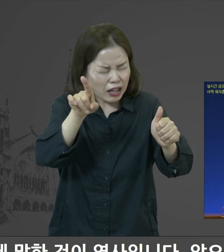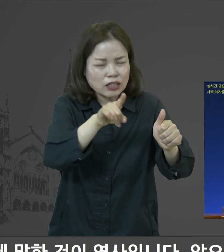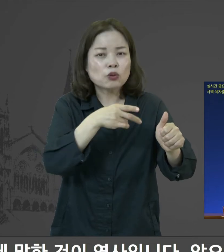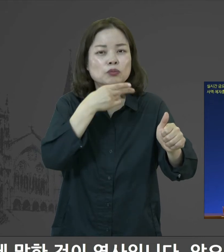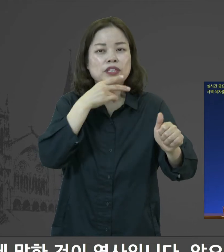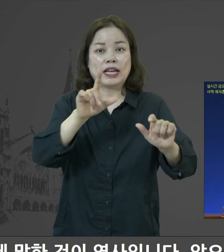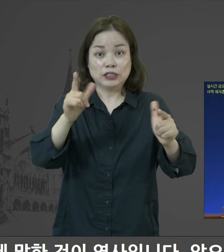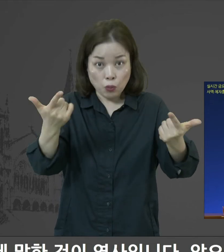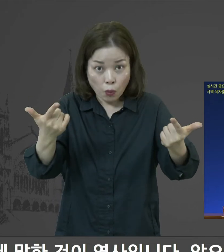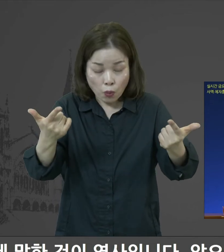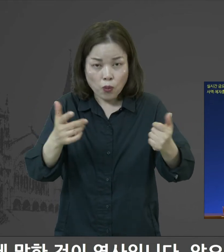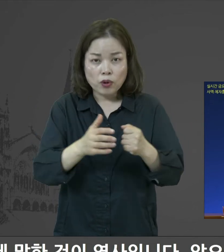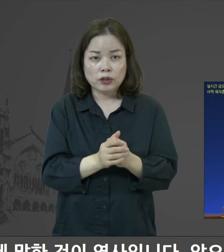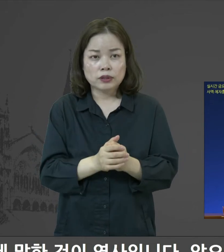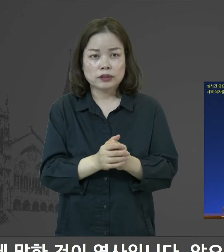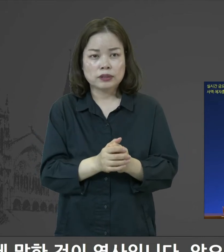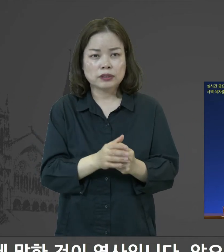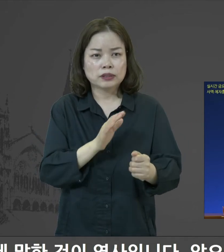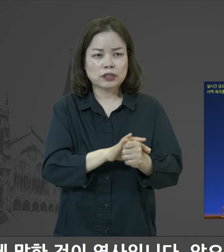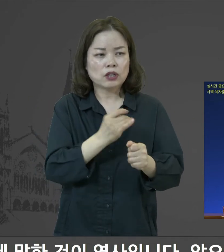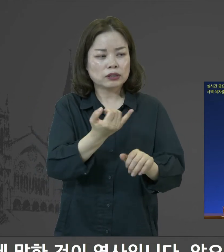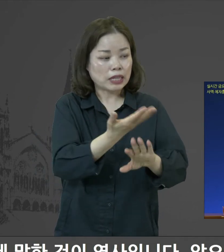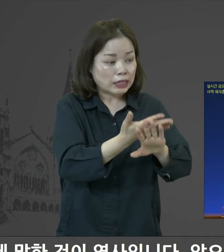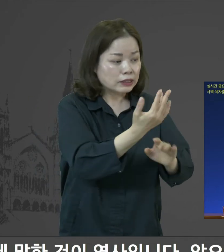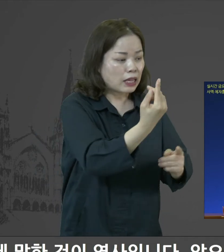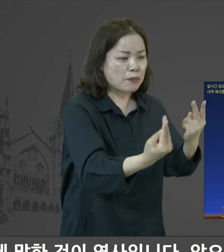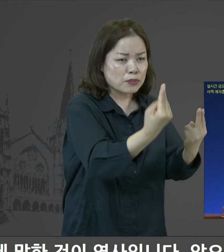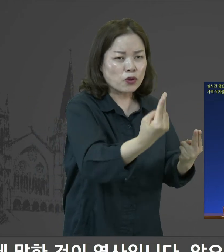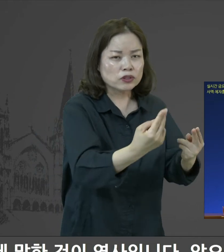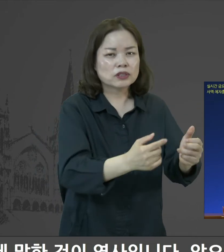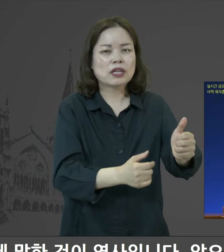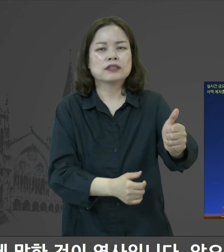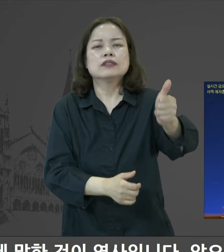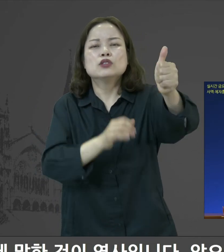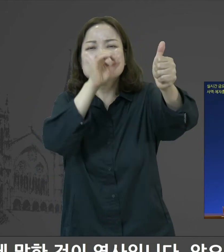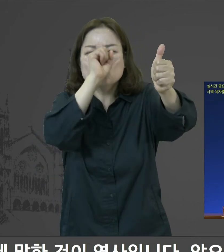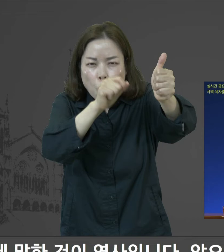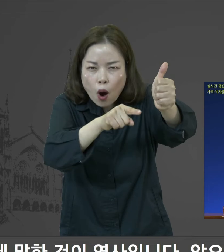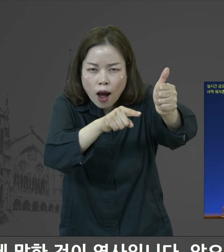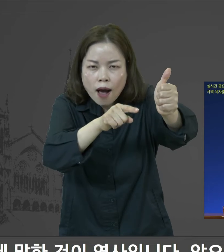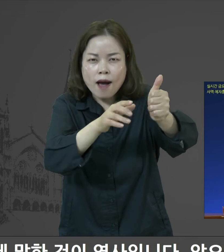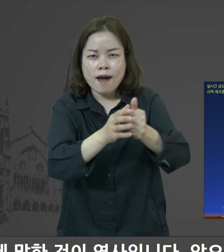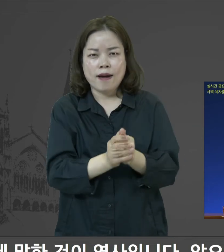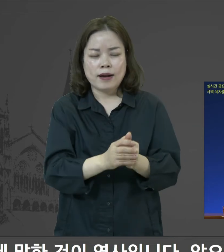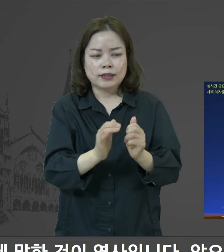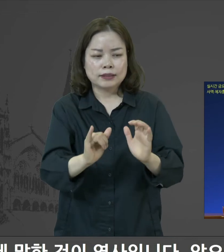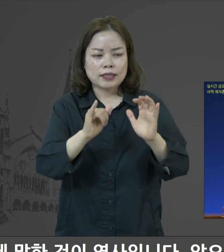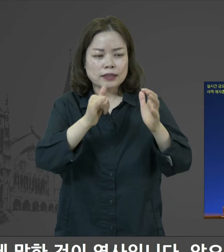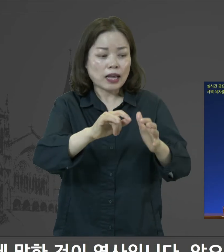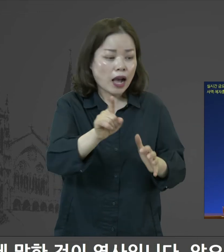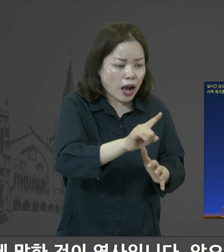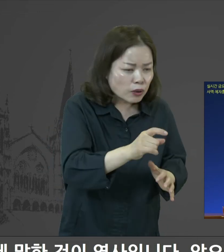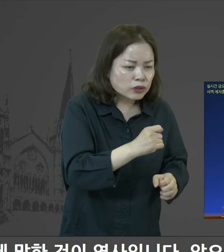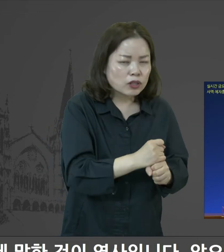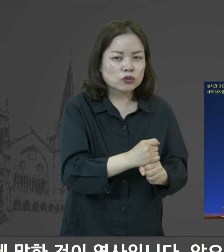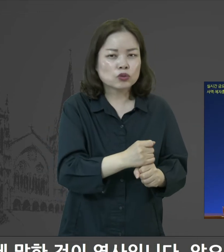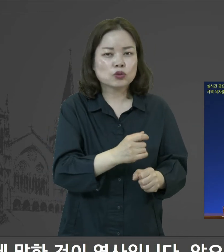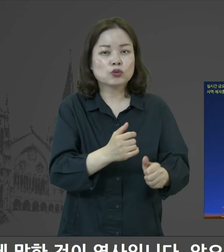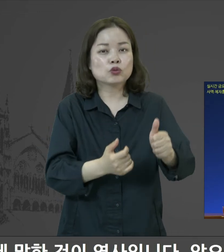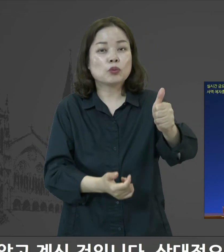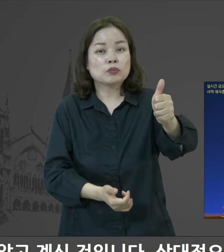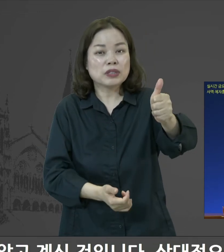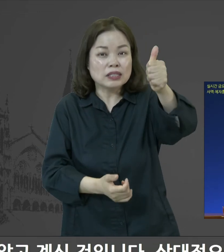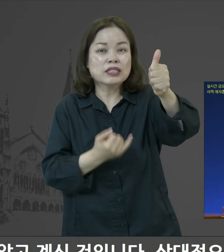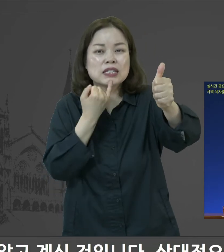말입니다. 상대적으로 좀 나았을 뿐입니다. 저와 여러분처럼 세상에 사는 아무개보다 좀 나을